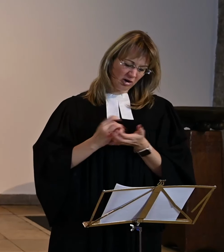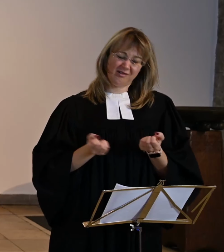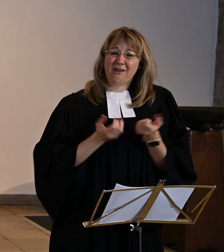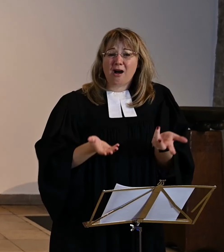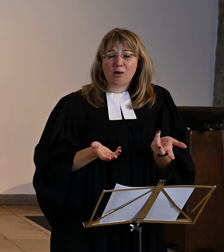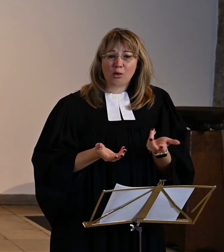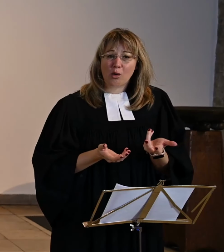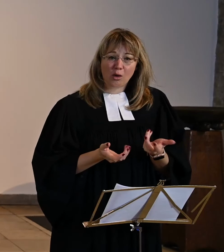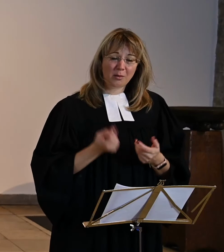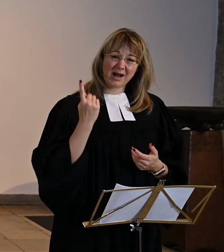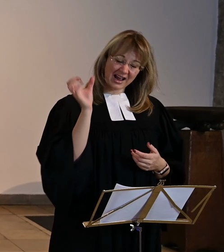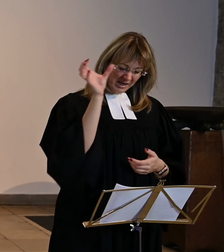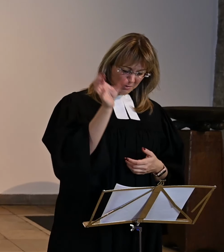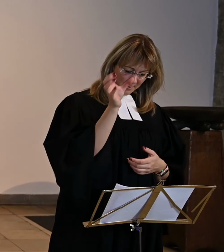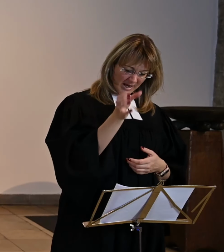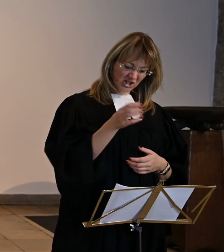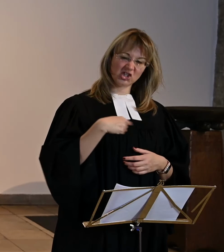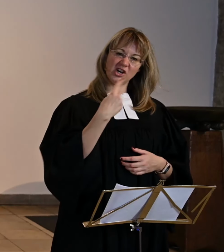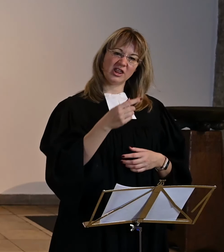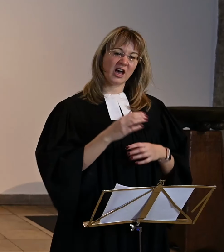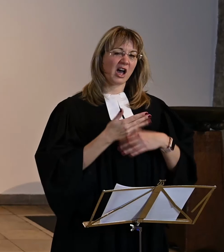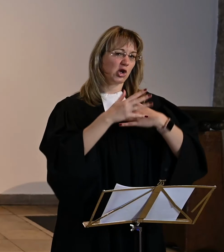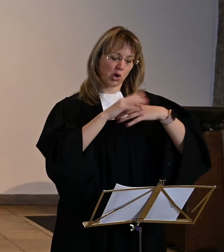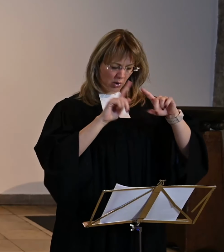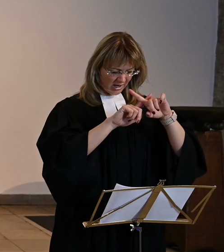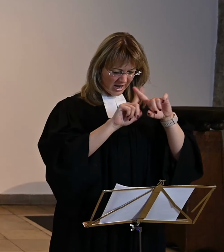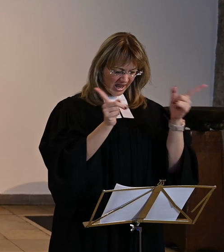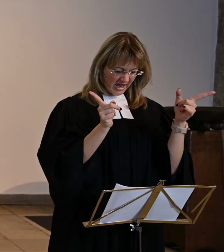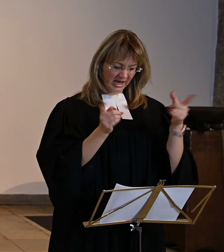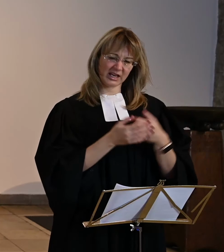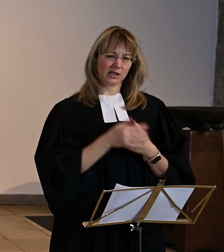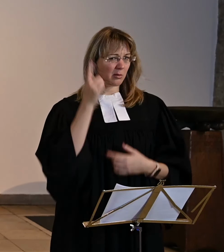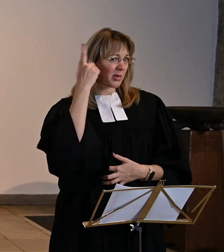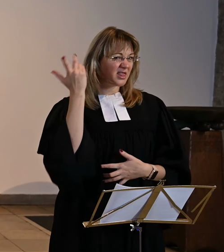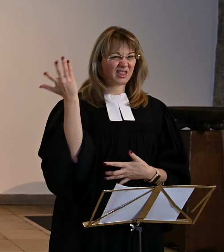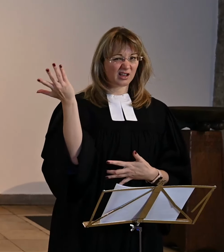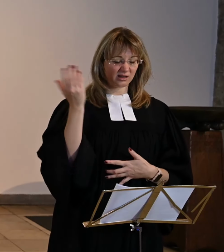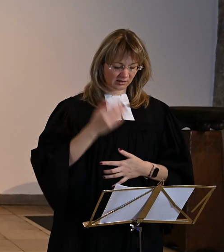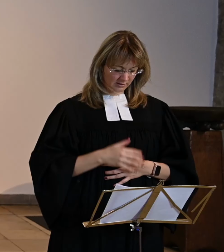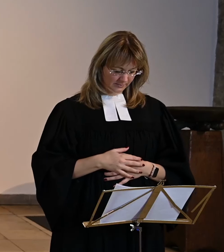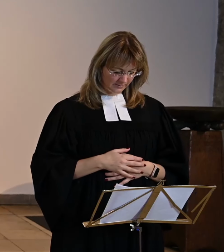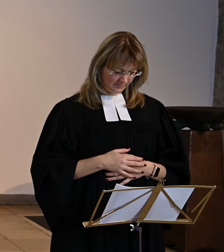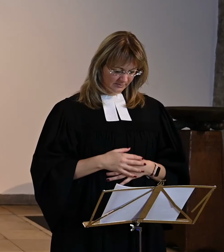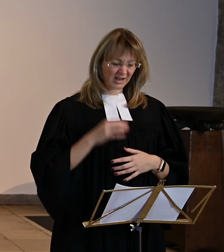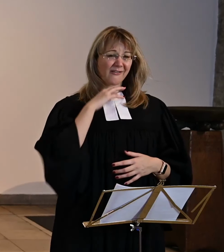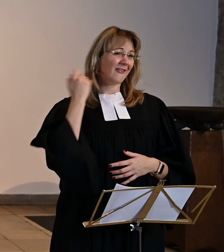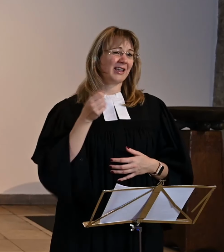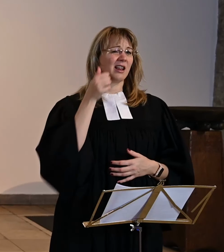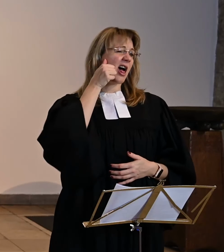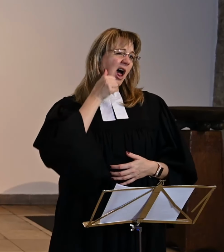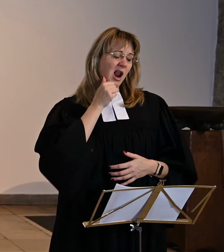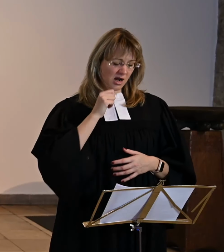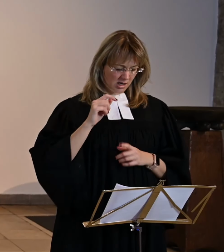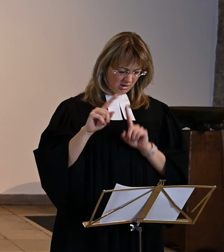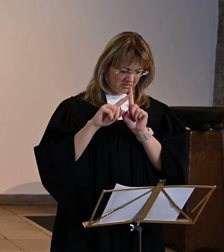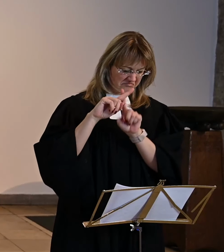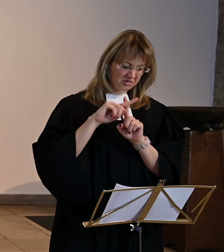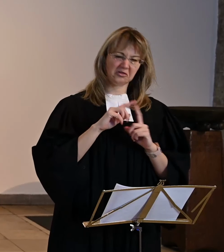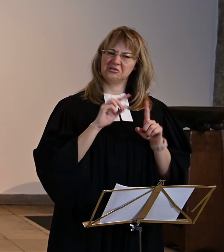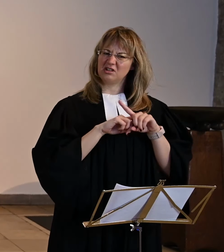Gründe, warum Menschen bei ihrer Beerdigung unbedacht bleiben. Viele von ihnen sind